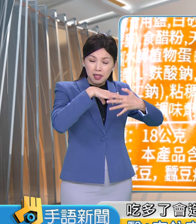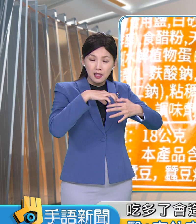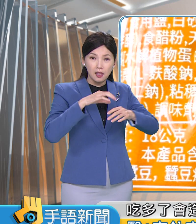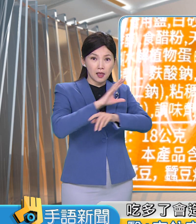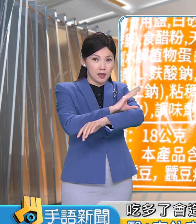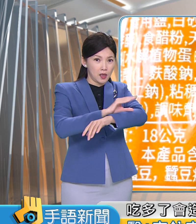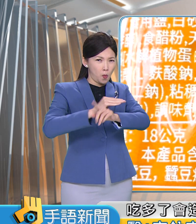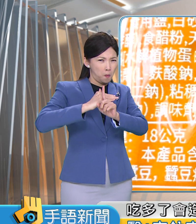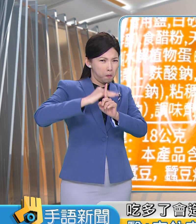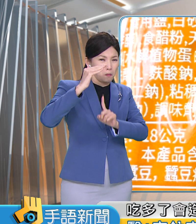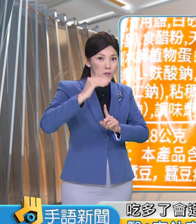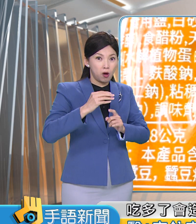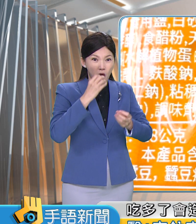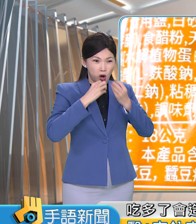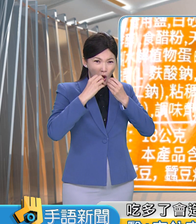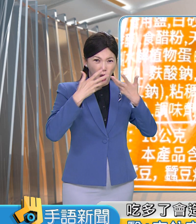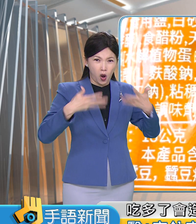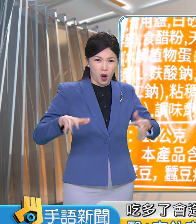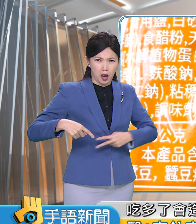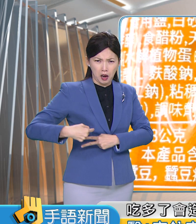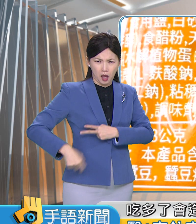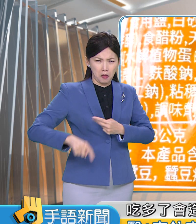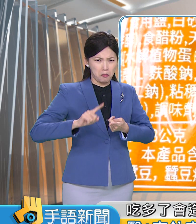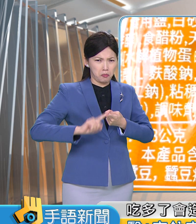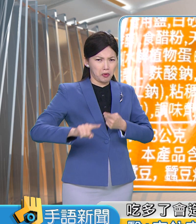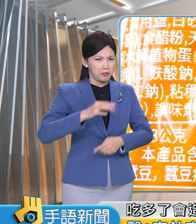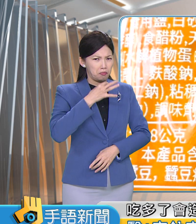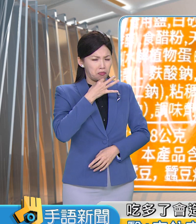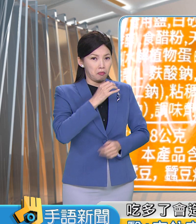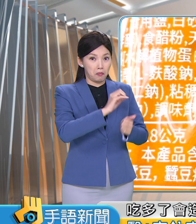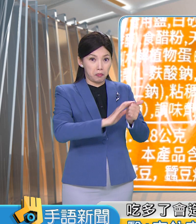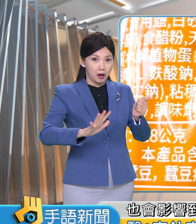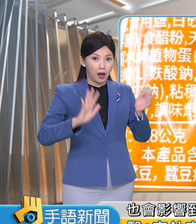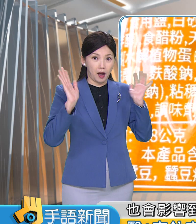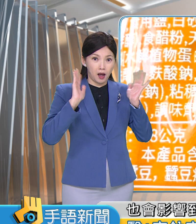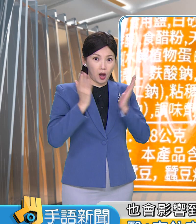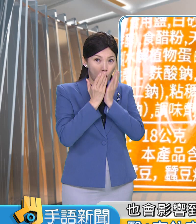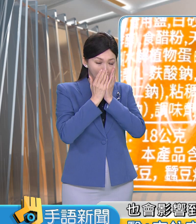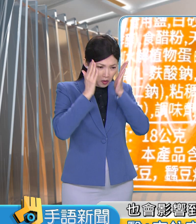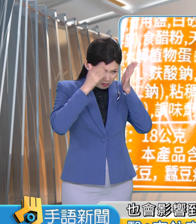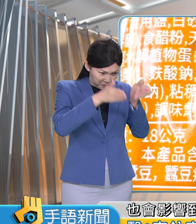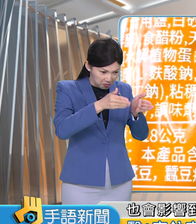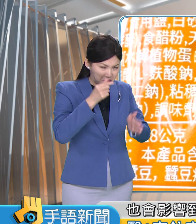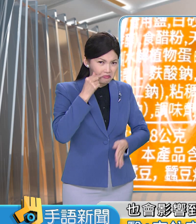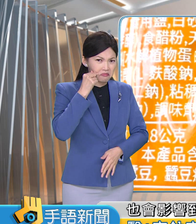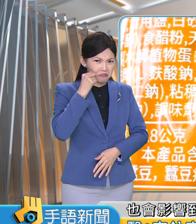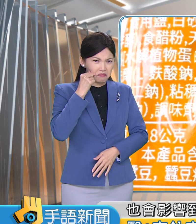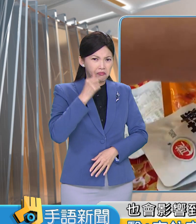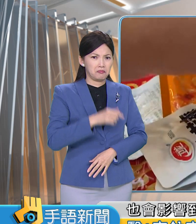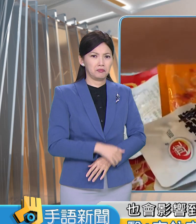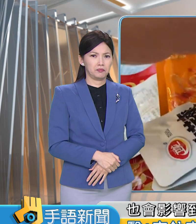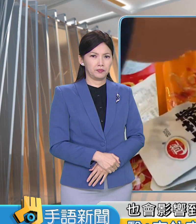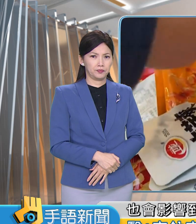了会造成肝肾的负担，也会影响到孩子的学习力。